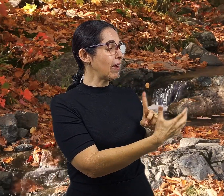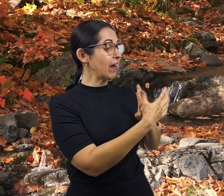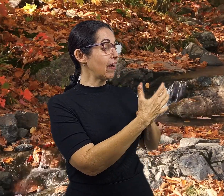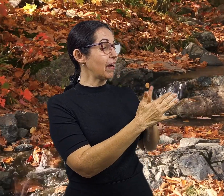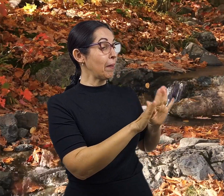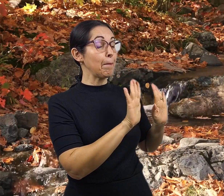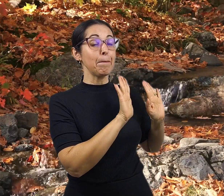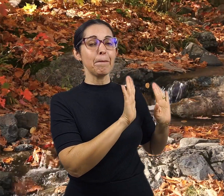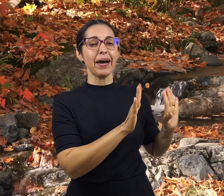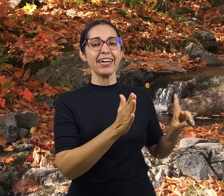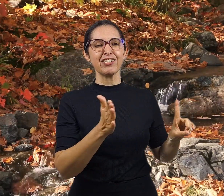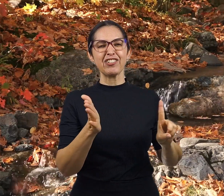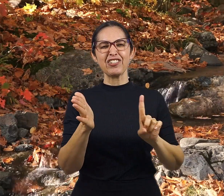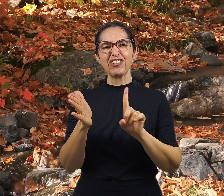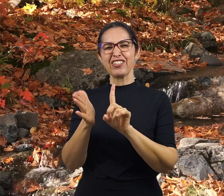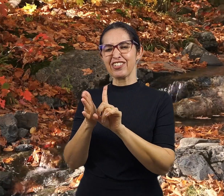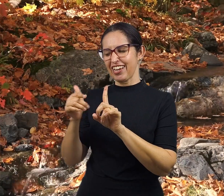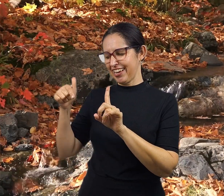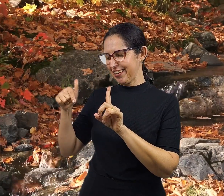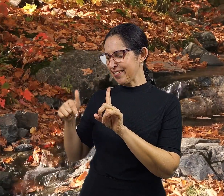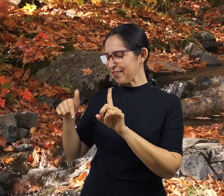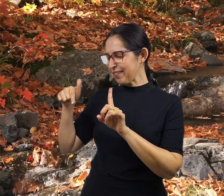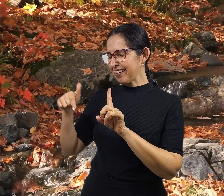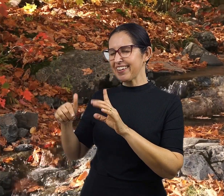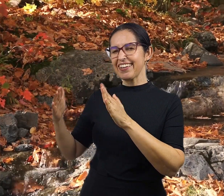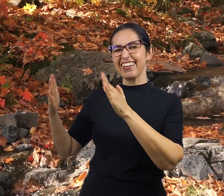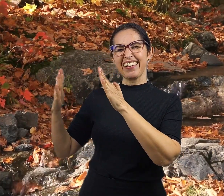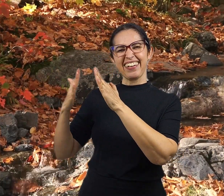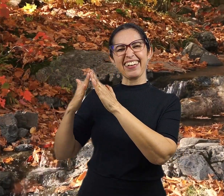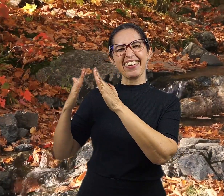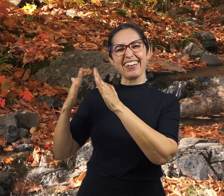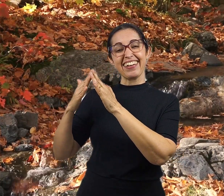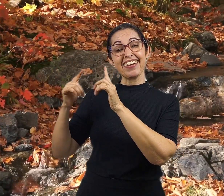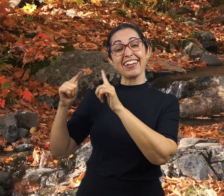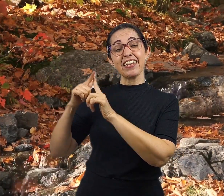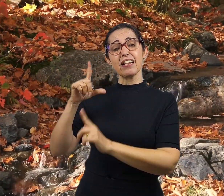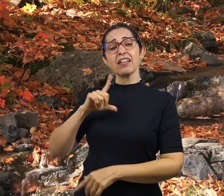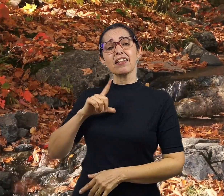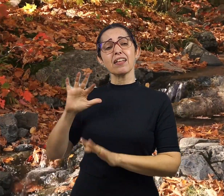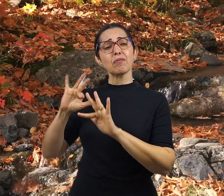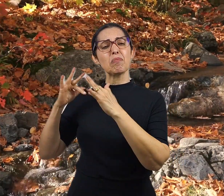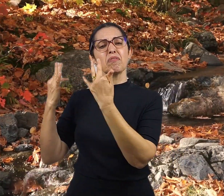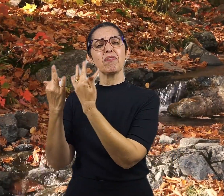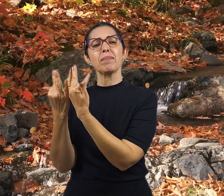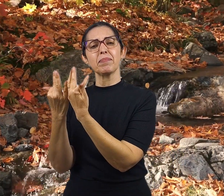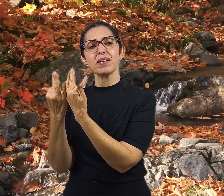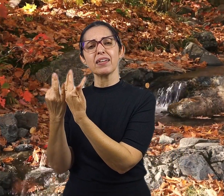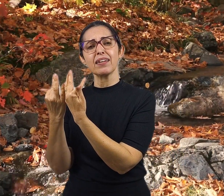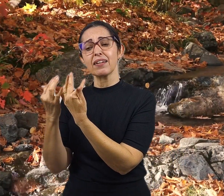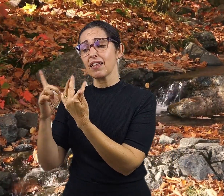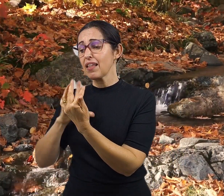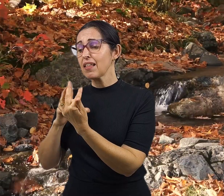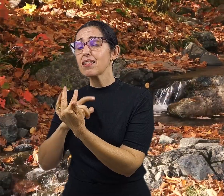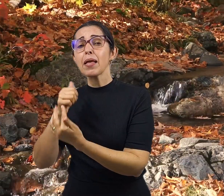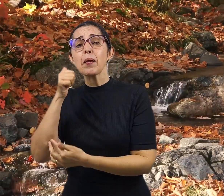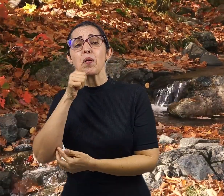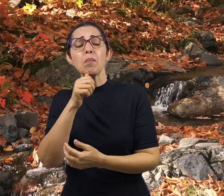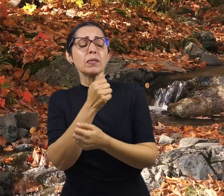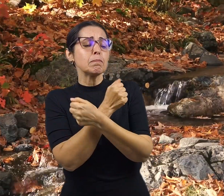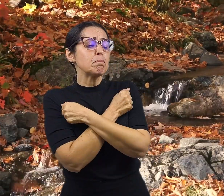encontrar uma família espiritual. Você vai encontrar uma senhora para te dar um abraço. Você vai encontrar um jovem para se ajoelhar e